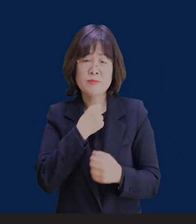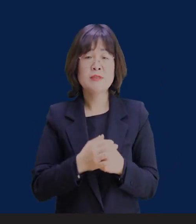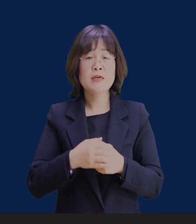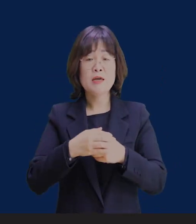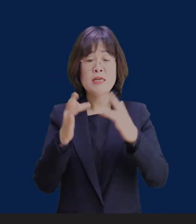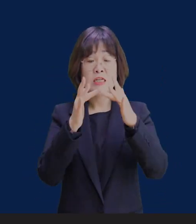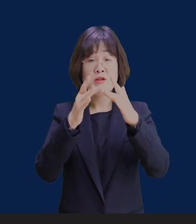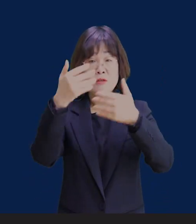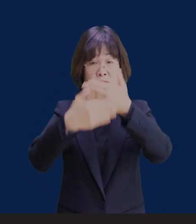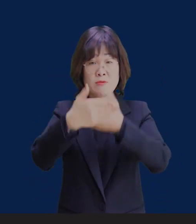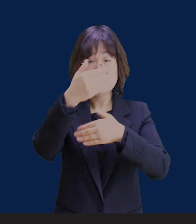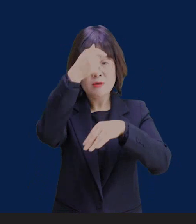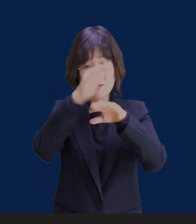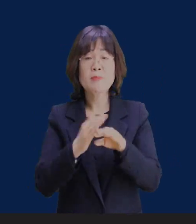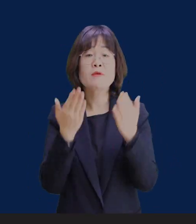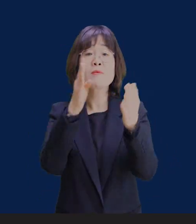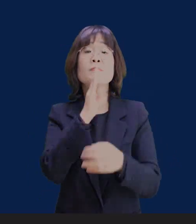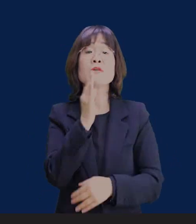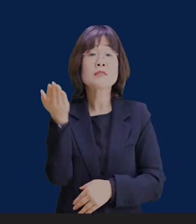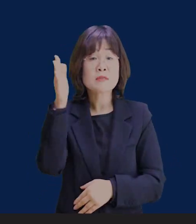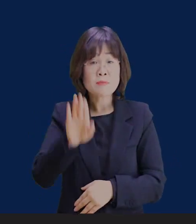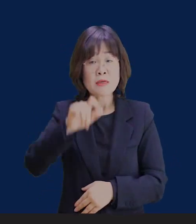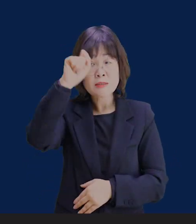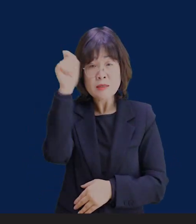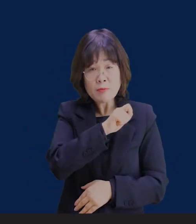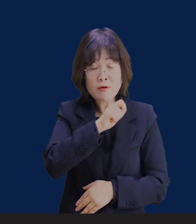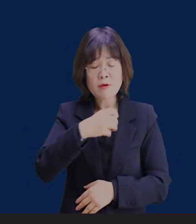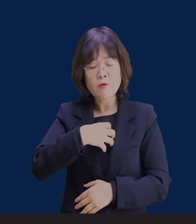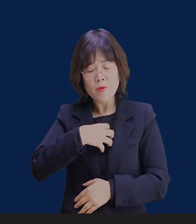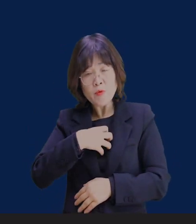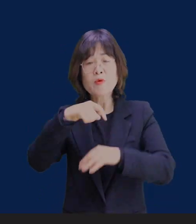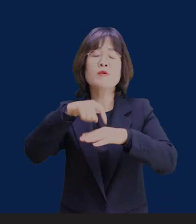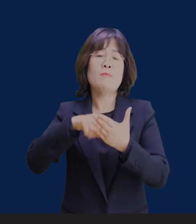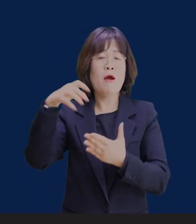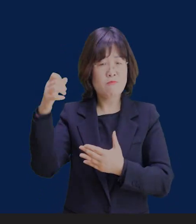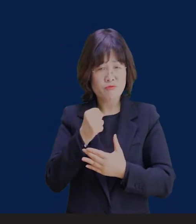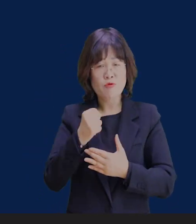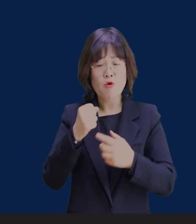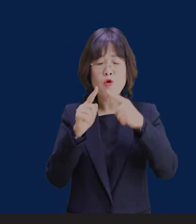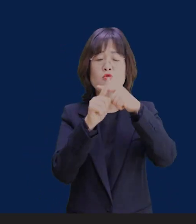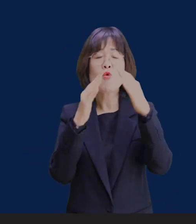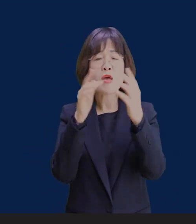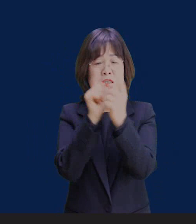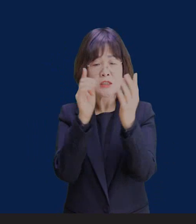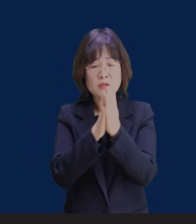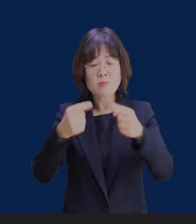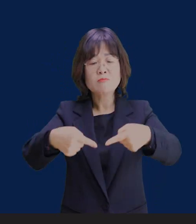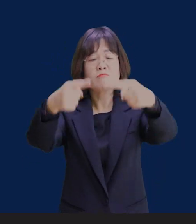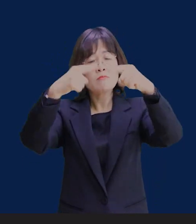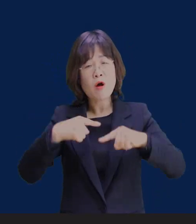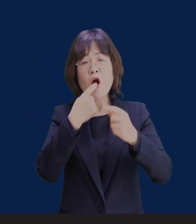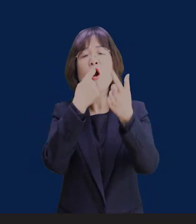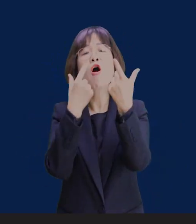되었습니다. 영상 예배이기는 하지만 이 새벽 경건한 마음으로 교회 나와 있다는 마음으로